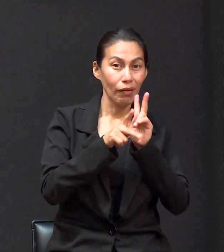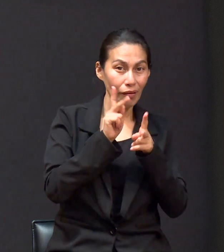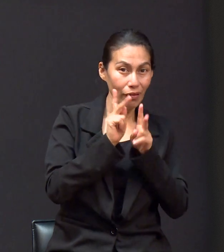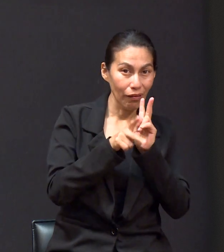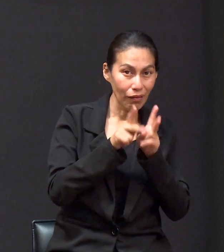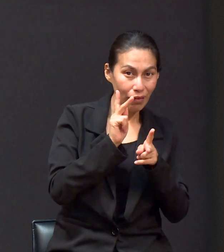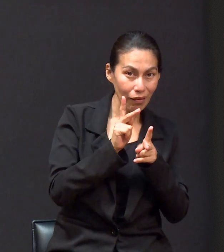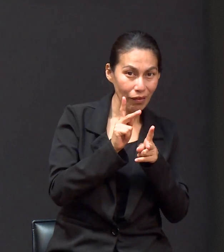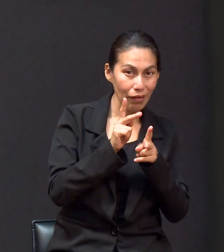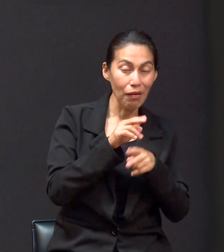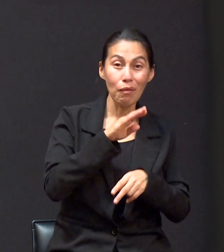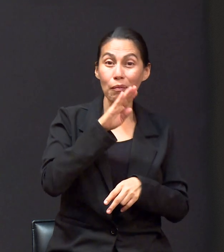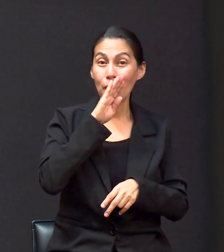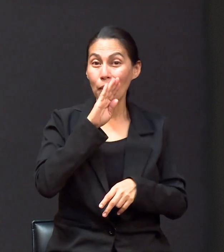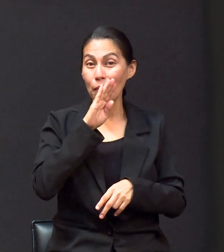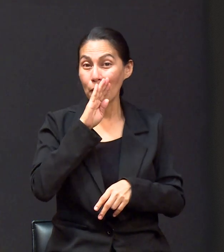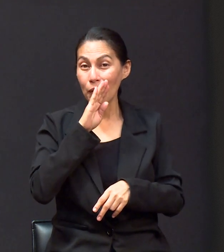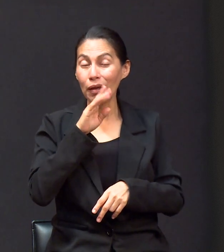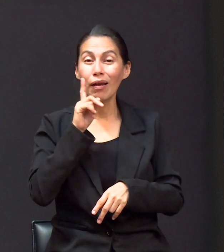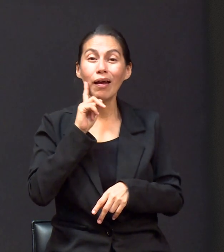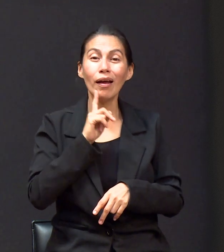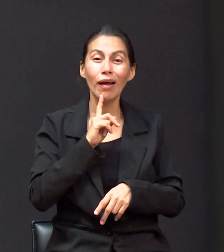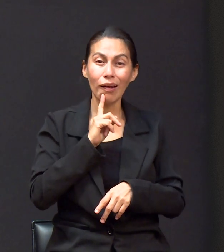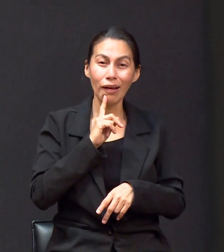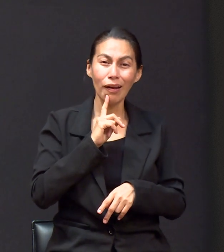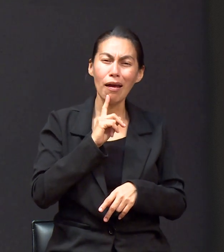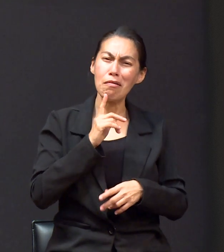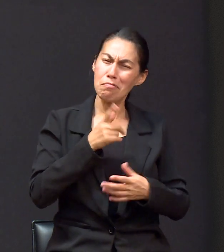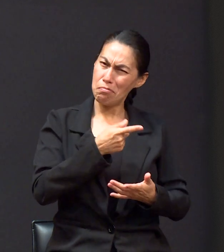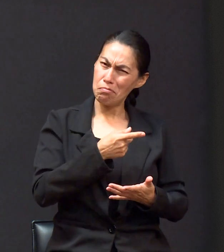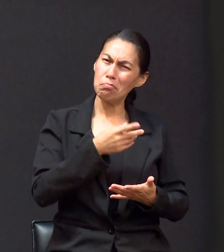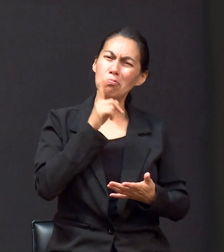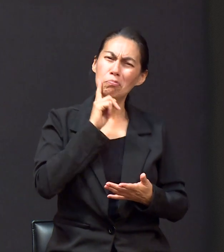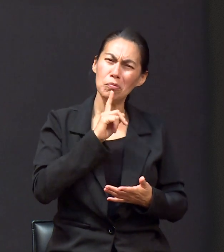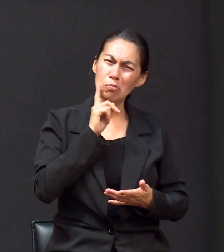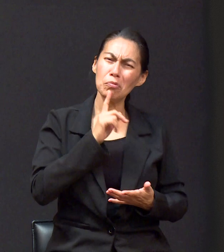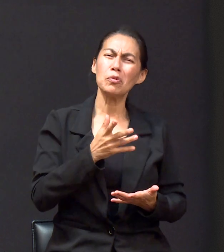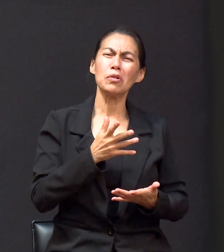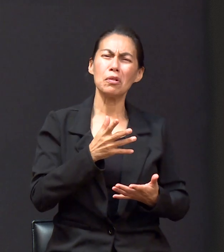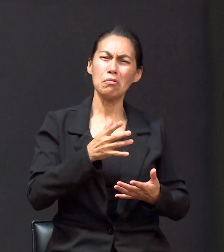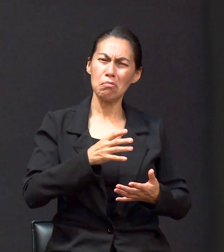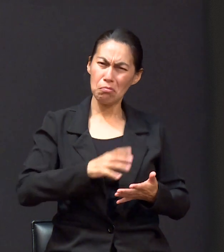platicar con una madre esforzada,